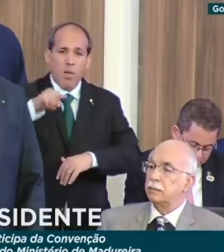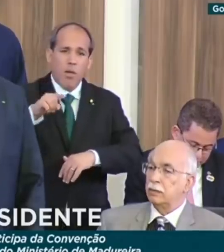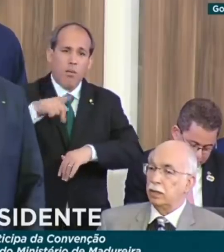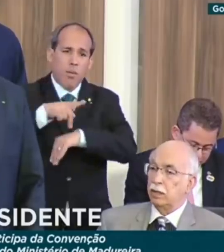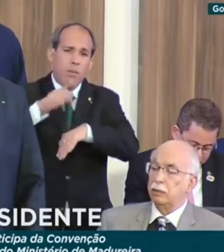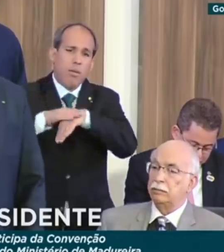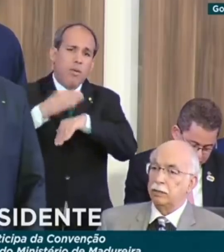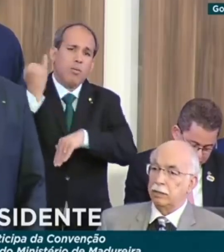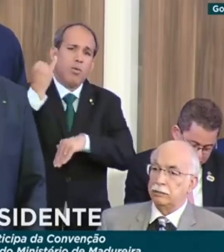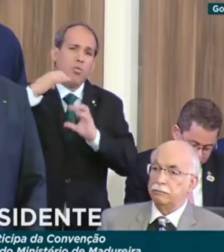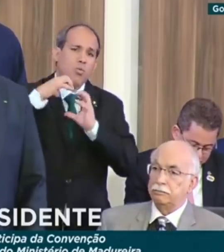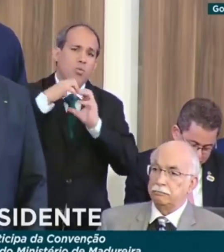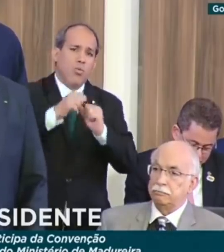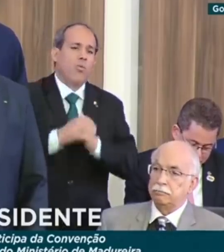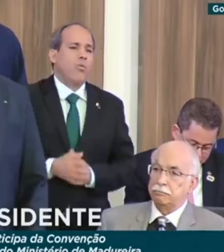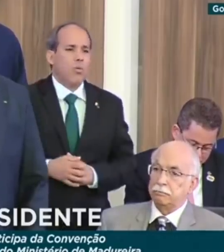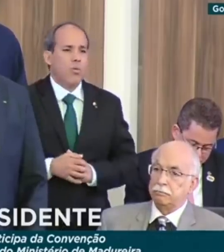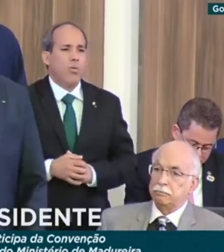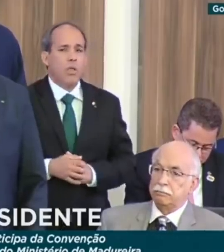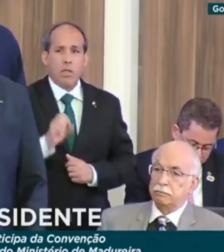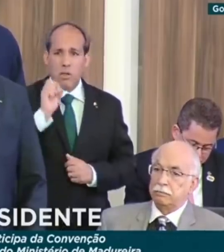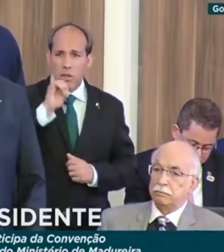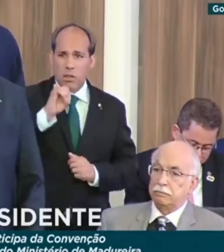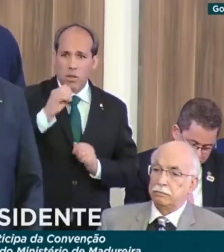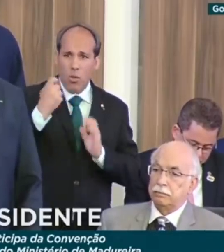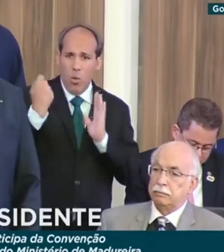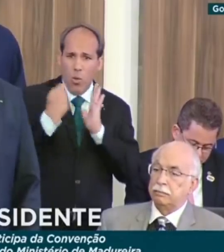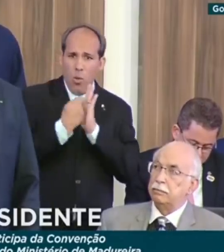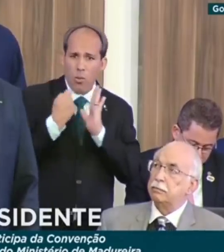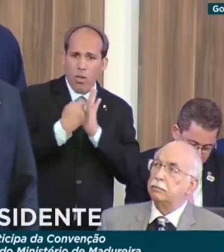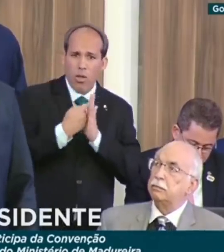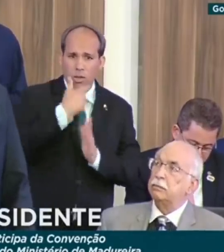Brasil. Não iria jamais lá para ser